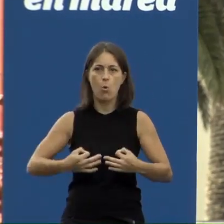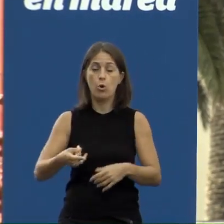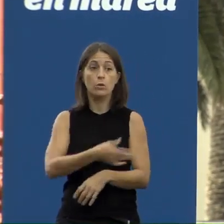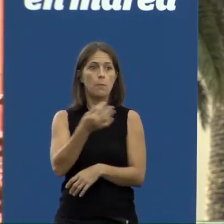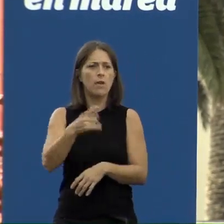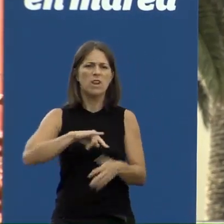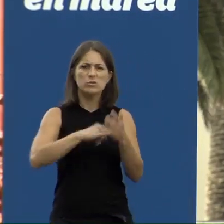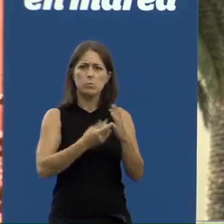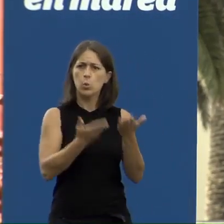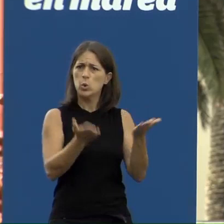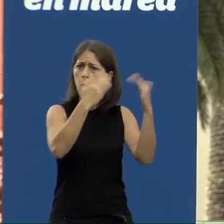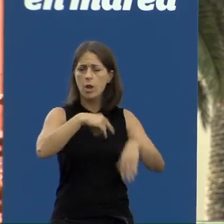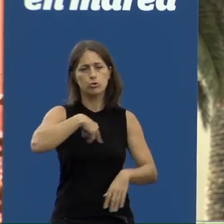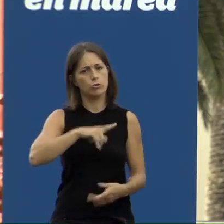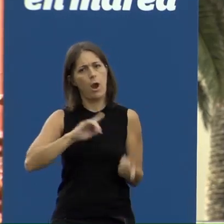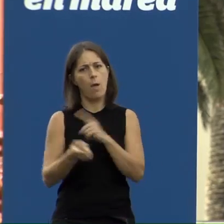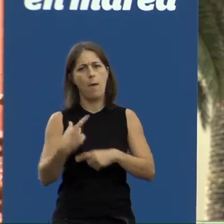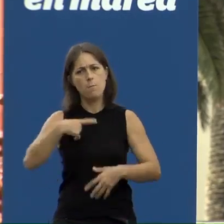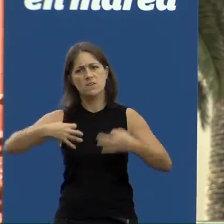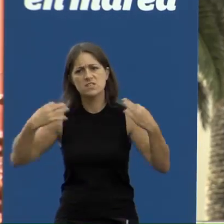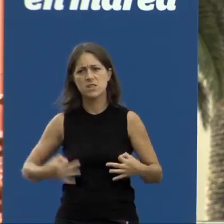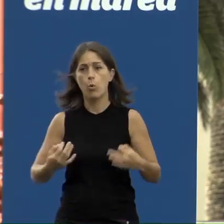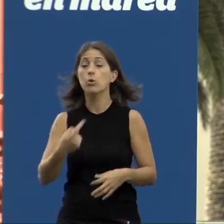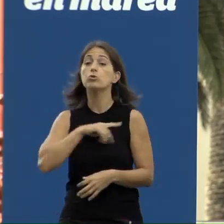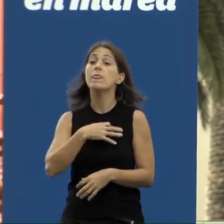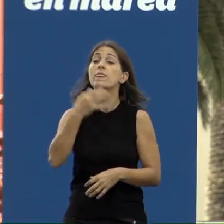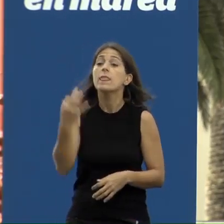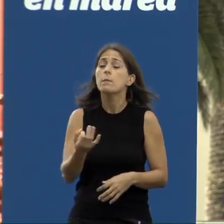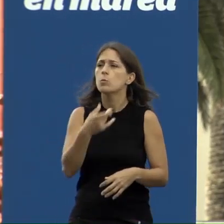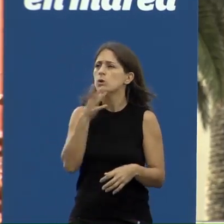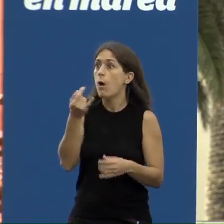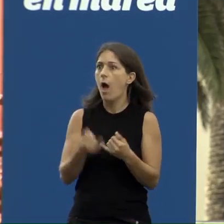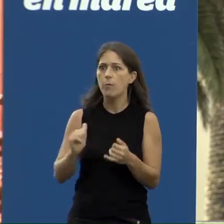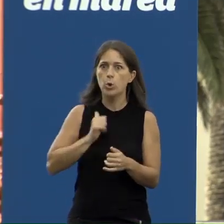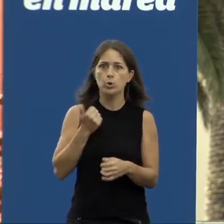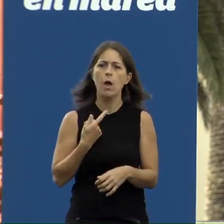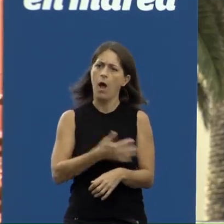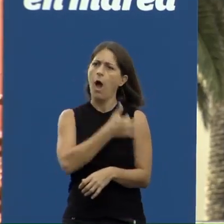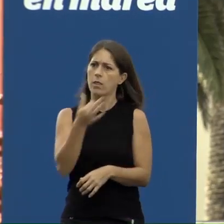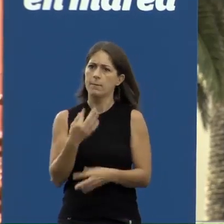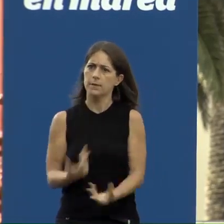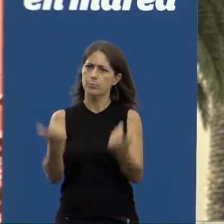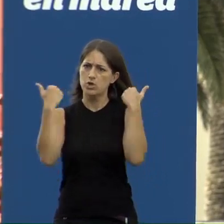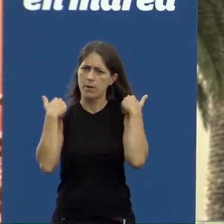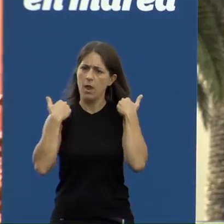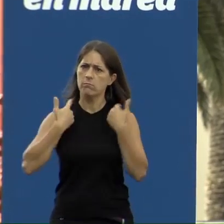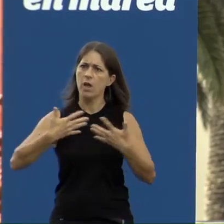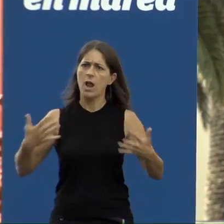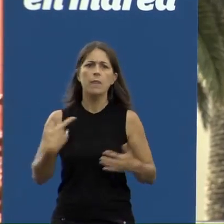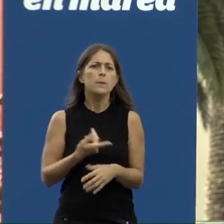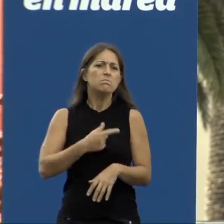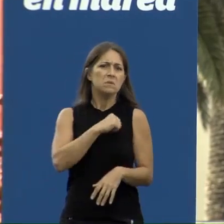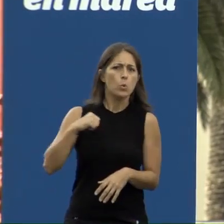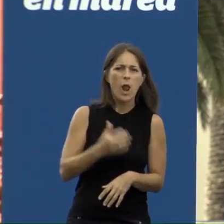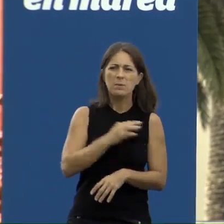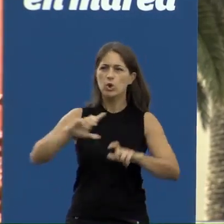un sistema injusto. Debemos, porque esta oportunidade leva consigo unha responsabilidade enorme, individual e colectiva,